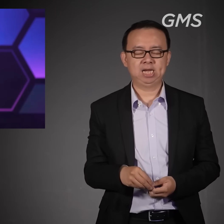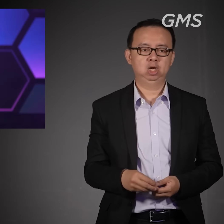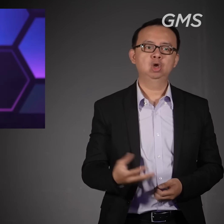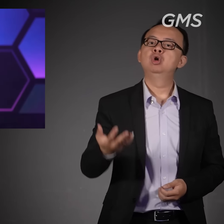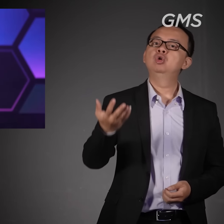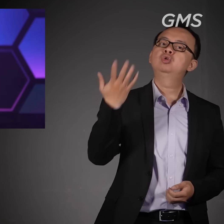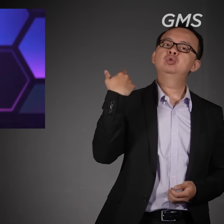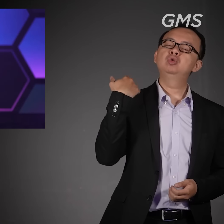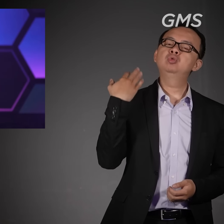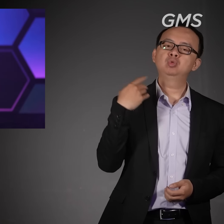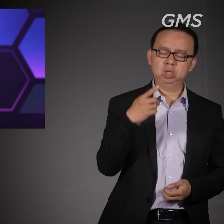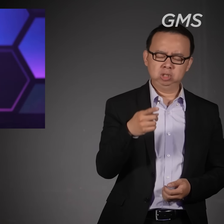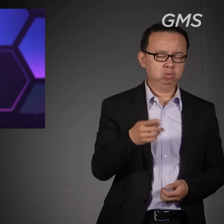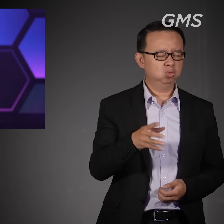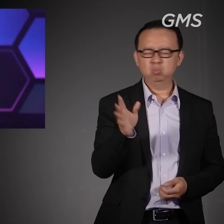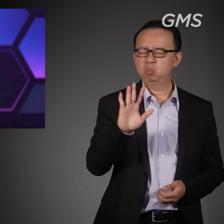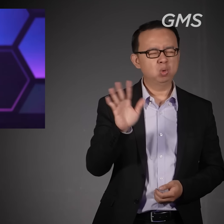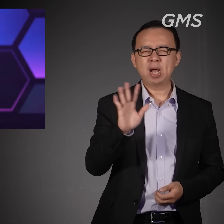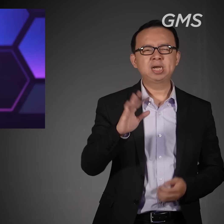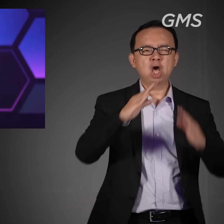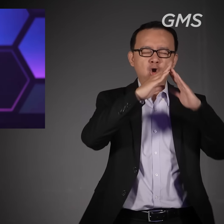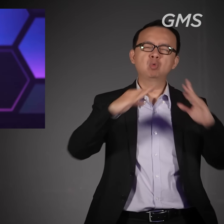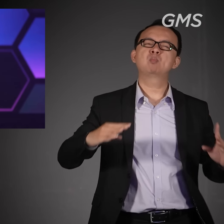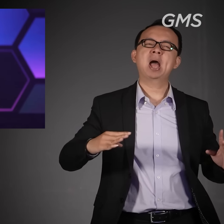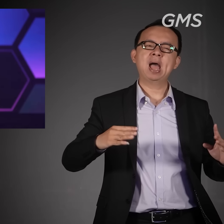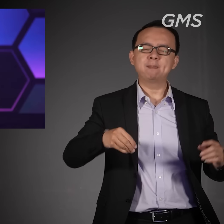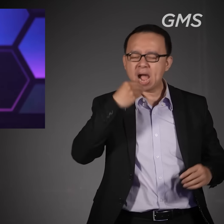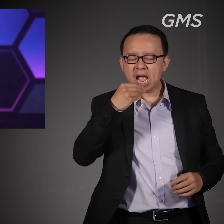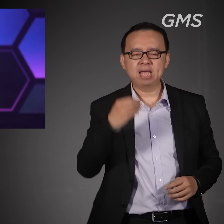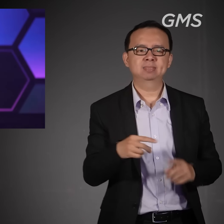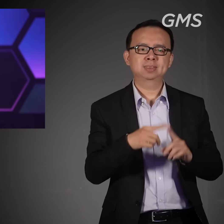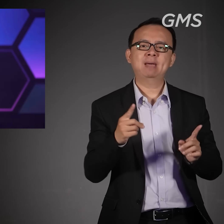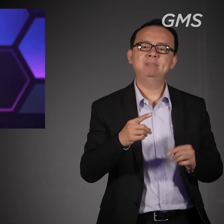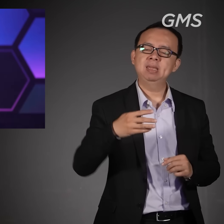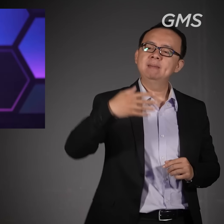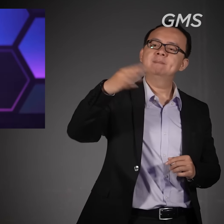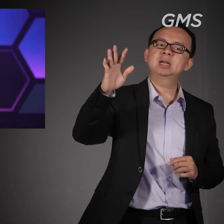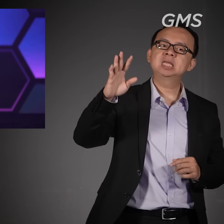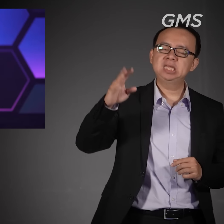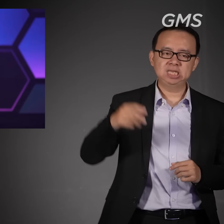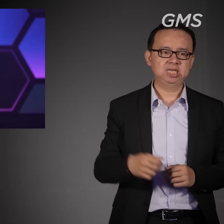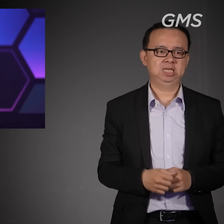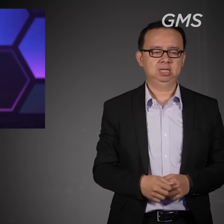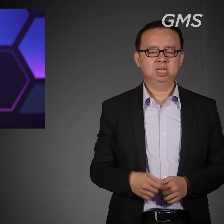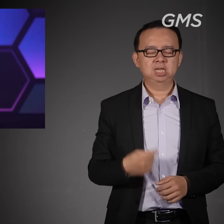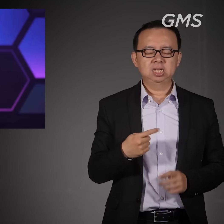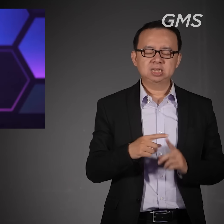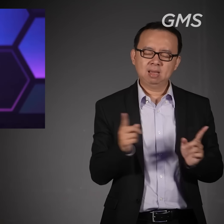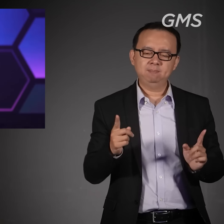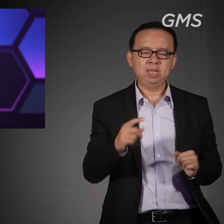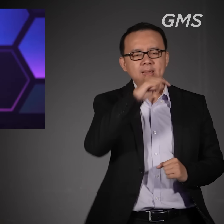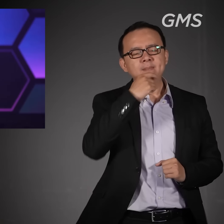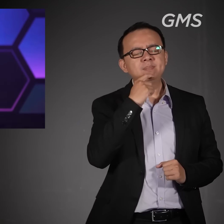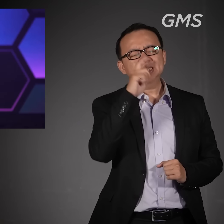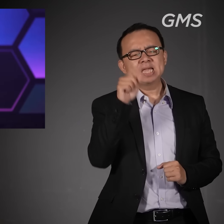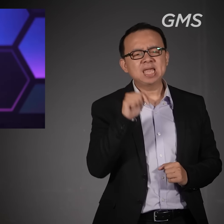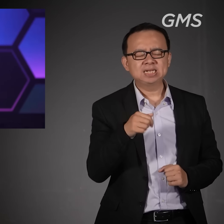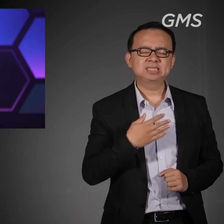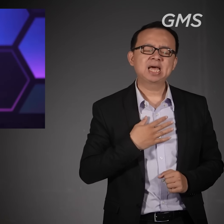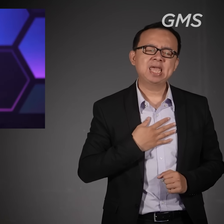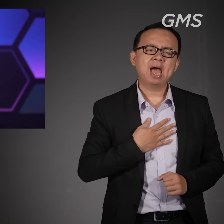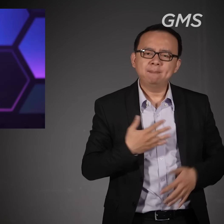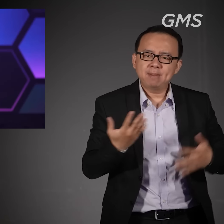mereka harus pergi jalan kaki, belum ada kendaraan. Tapi pertanyaan saya adalah mengapa ke-12 muridnya semuanya